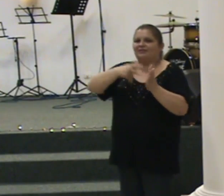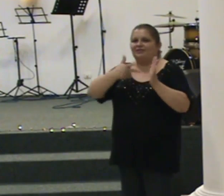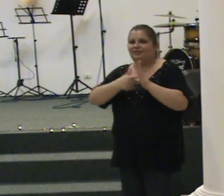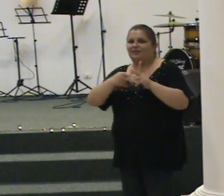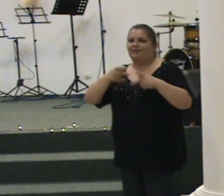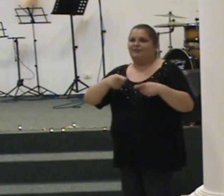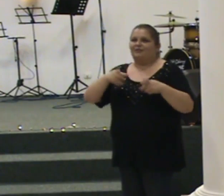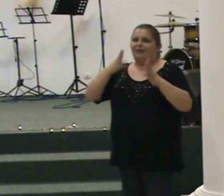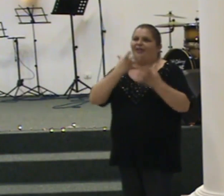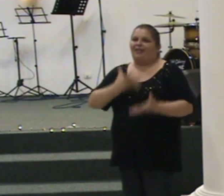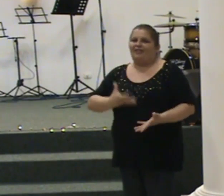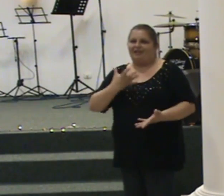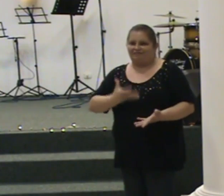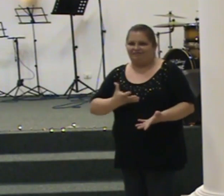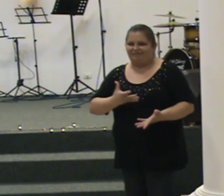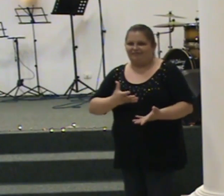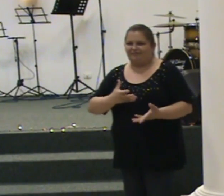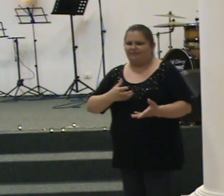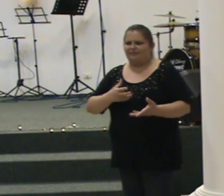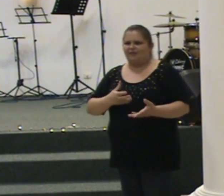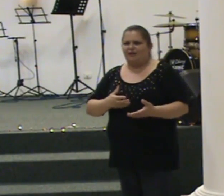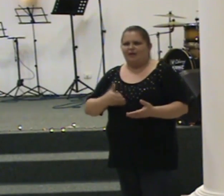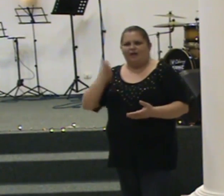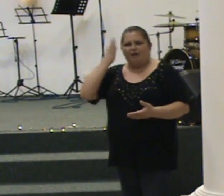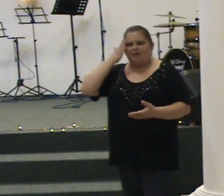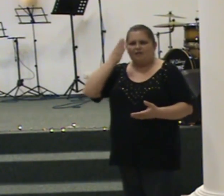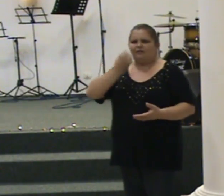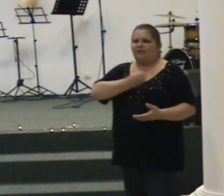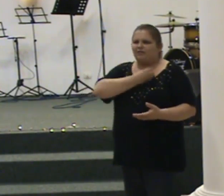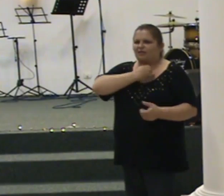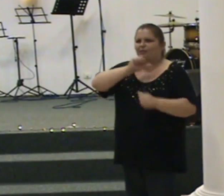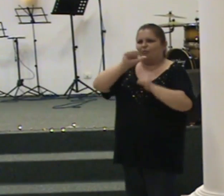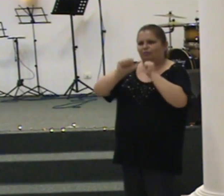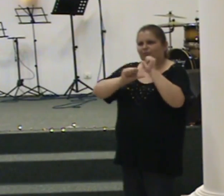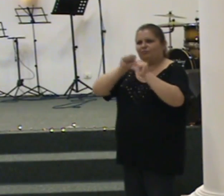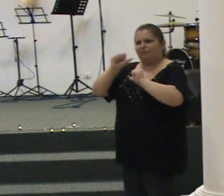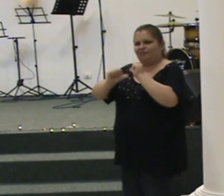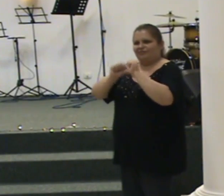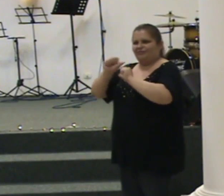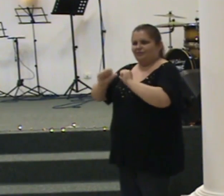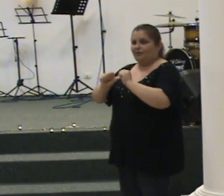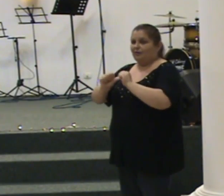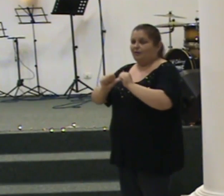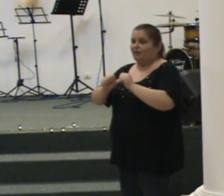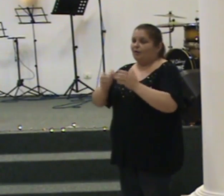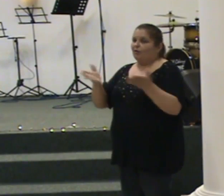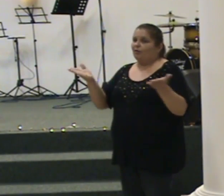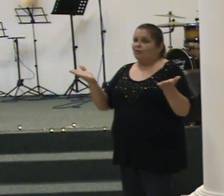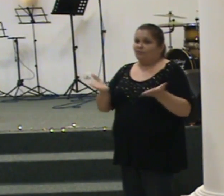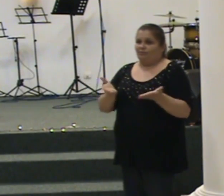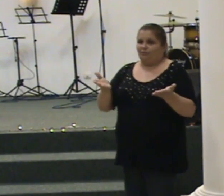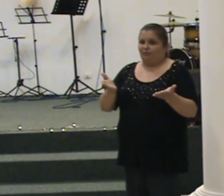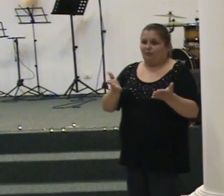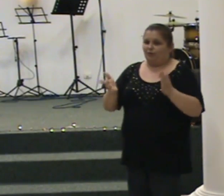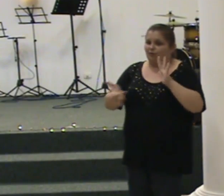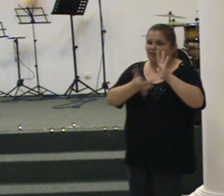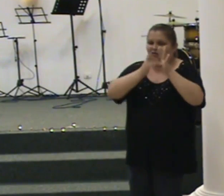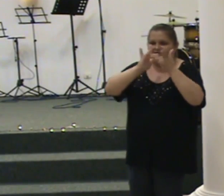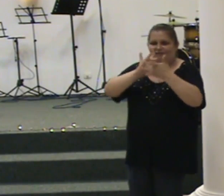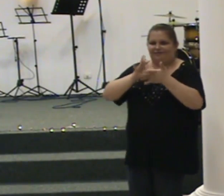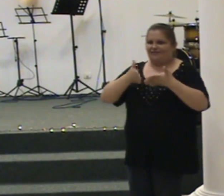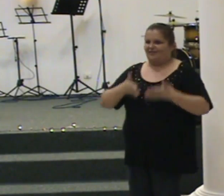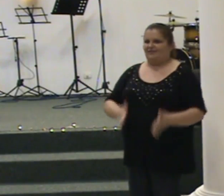Eu sei que isso mudou a vida de muitas pessoas e a nossa razão de estarmos aqui hoje é porque Jesus